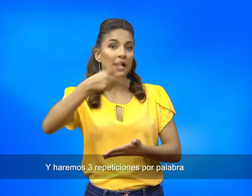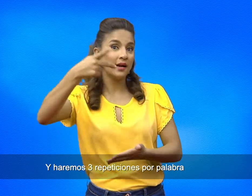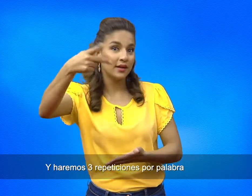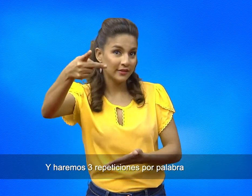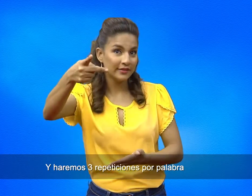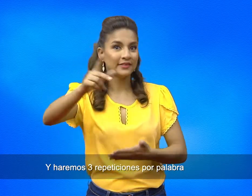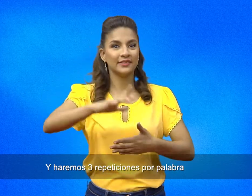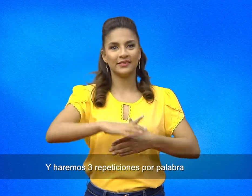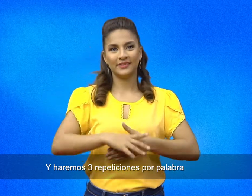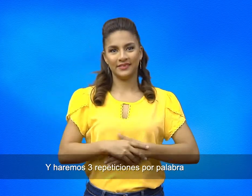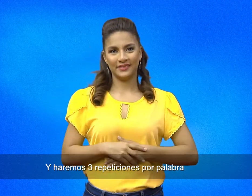palabras